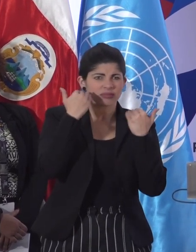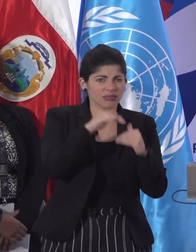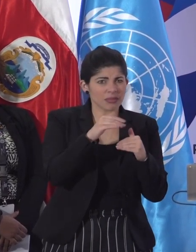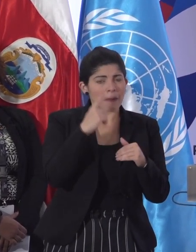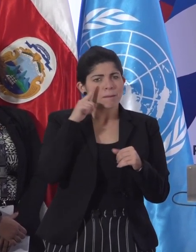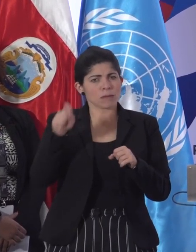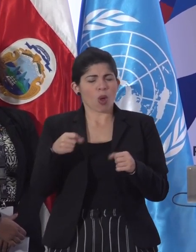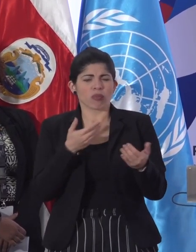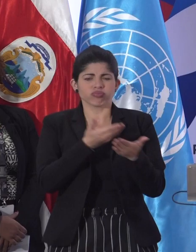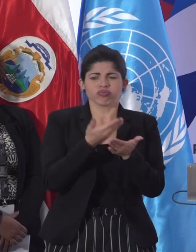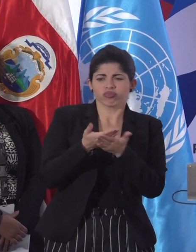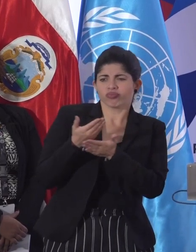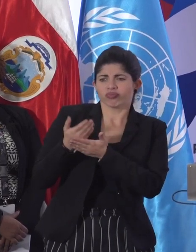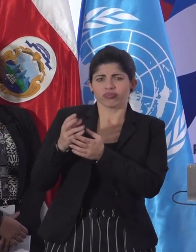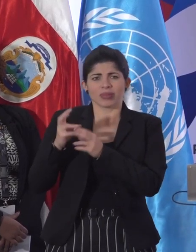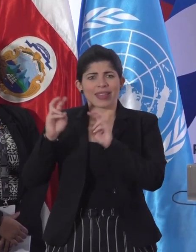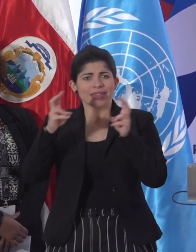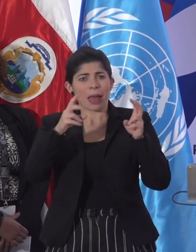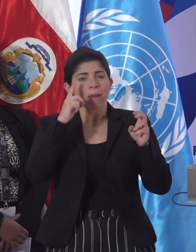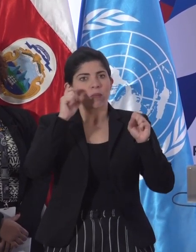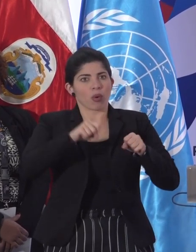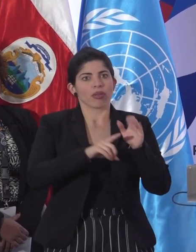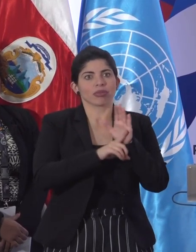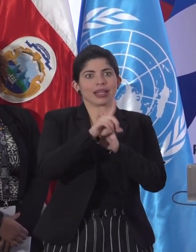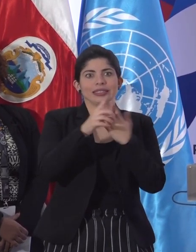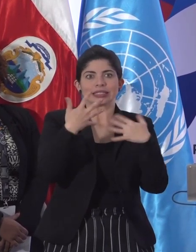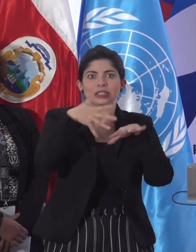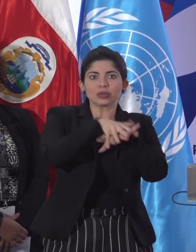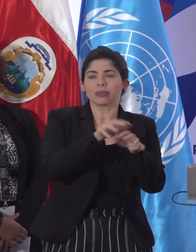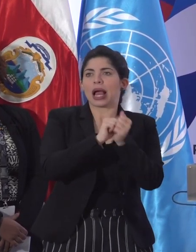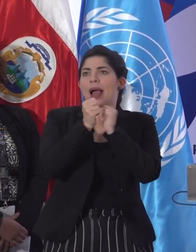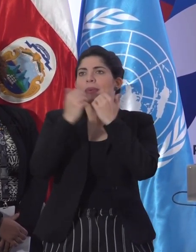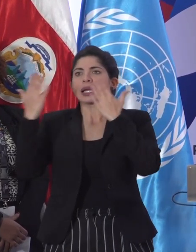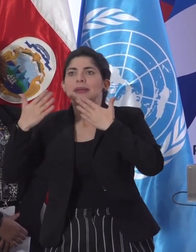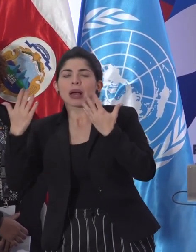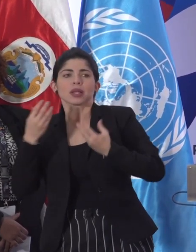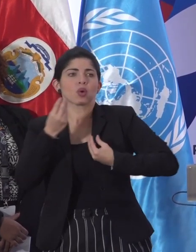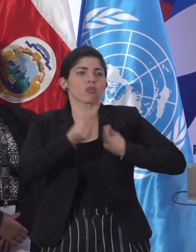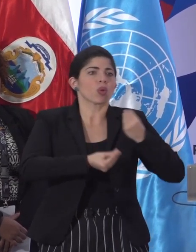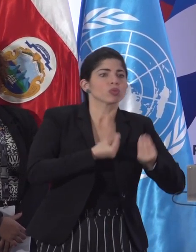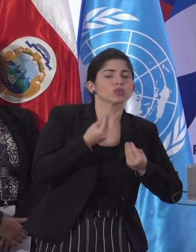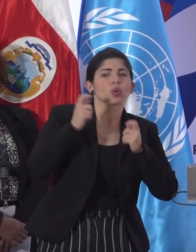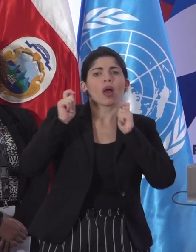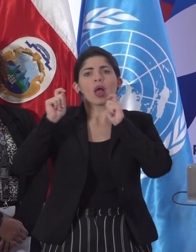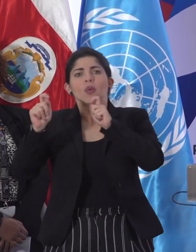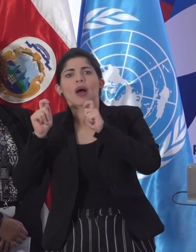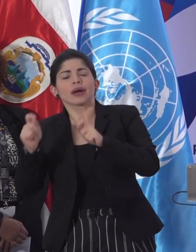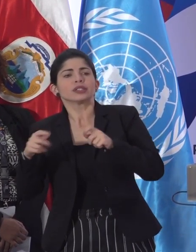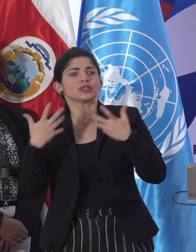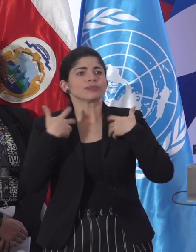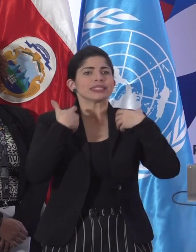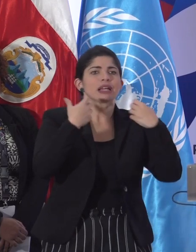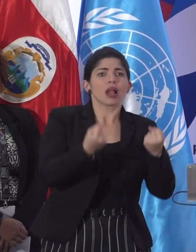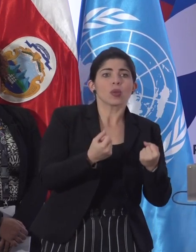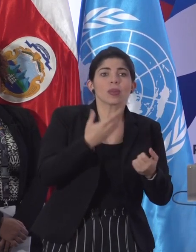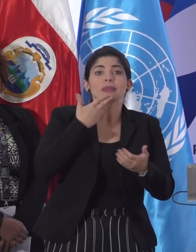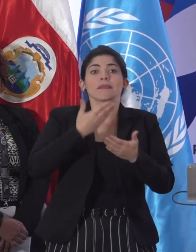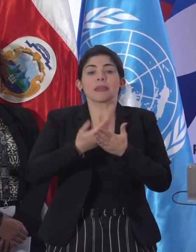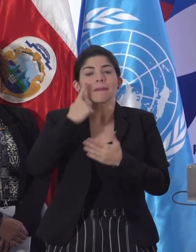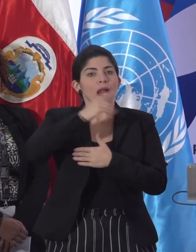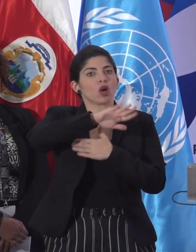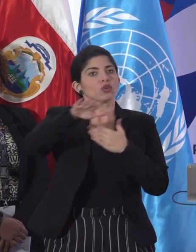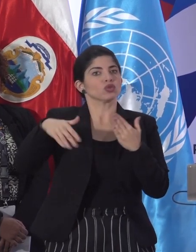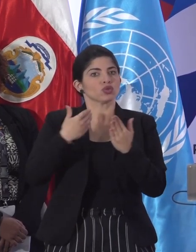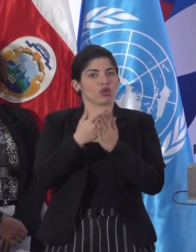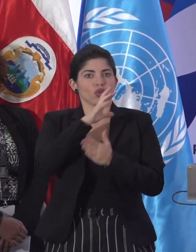aportar en los temas de un desarrollo general inclusivo, del cambio climático, de la producción, de la educación, de la salud, del bienestar de todos